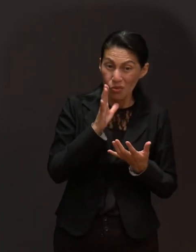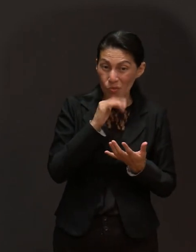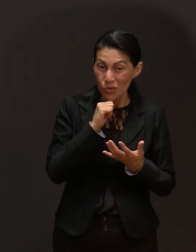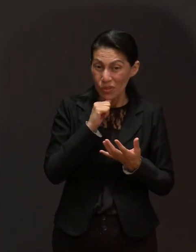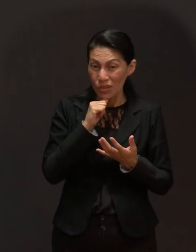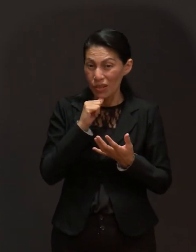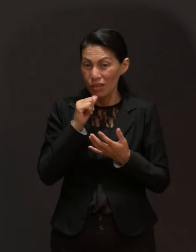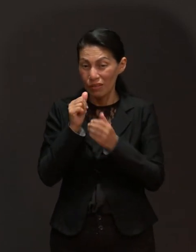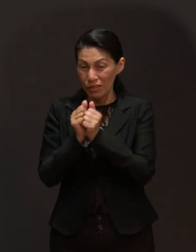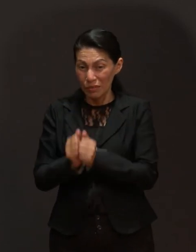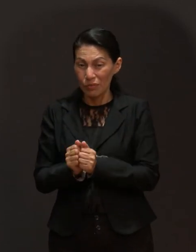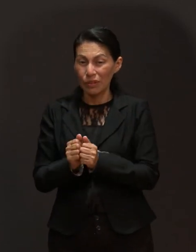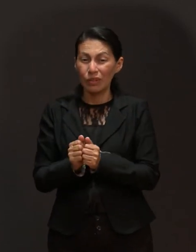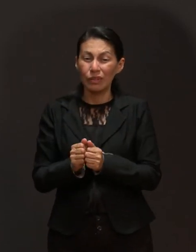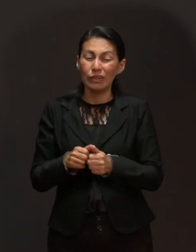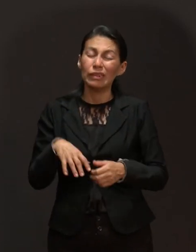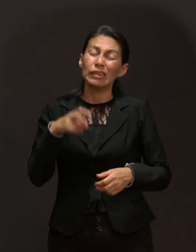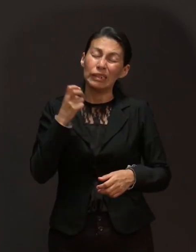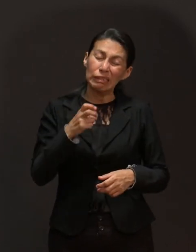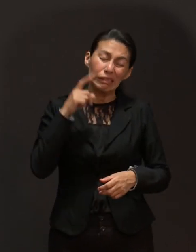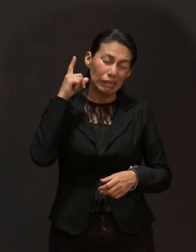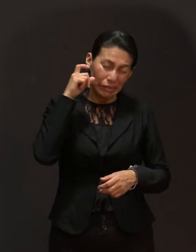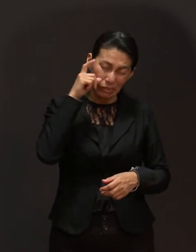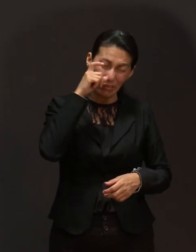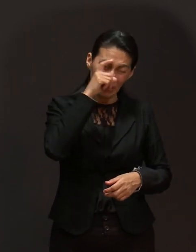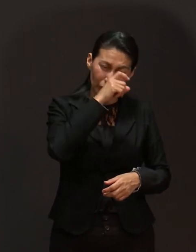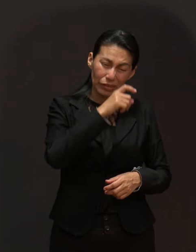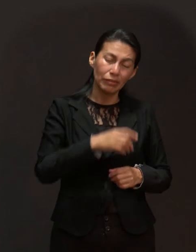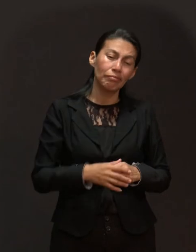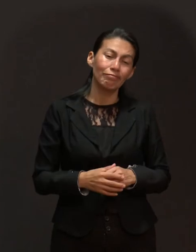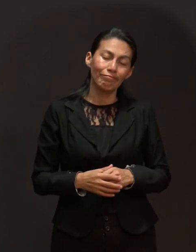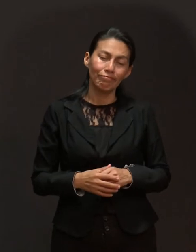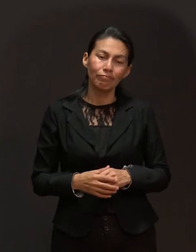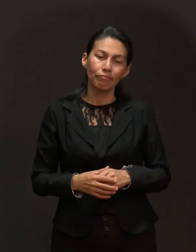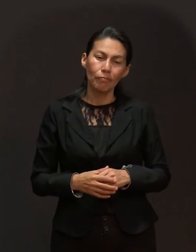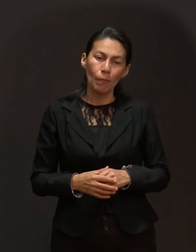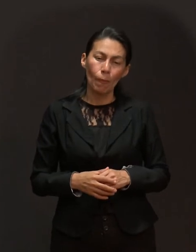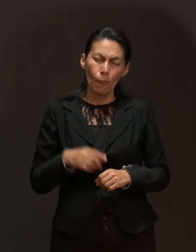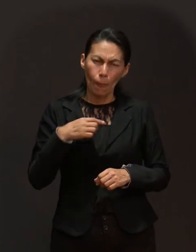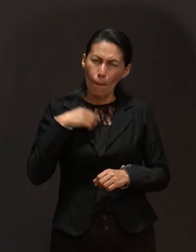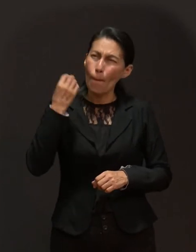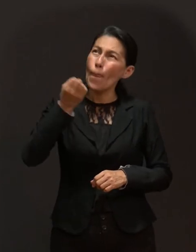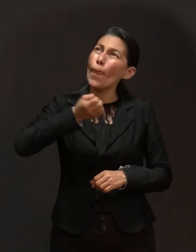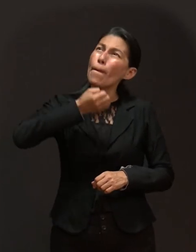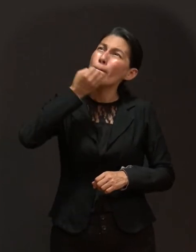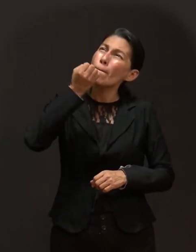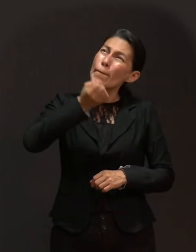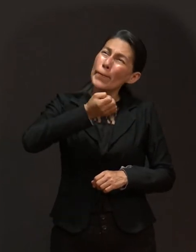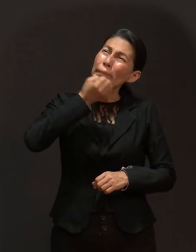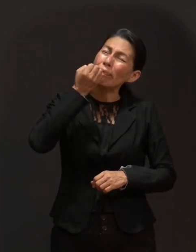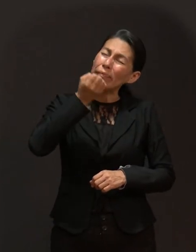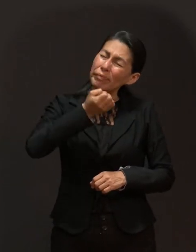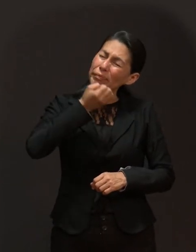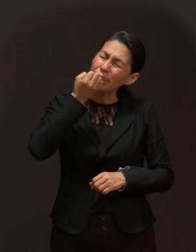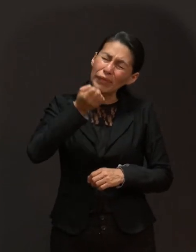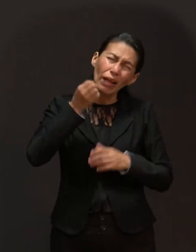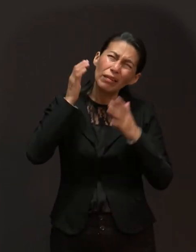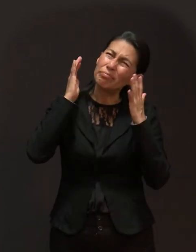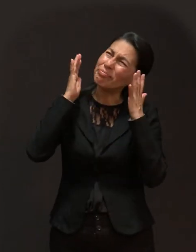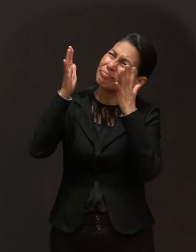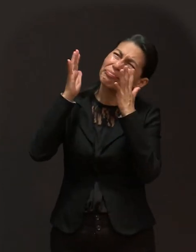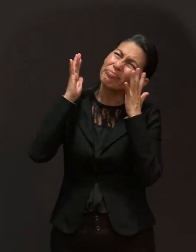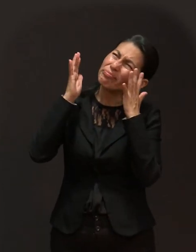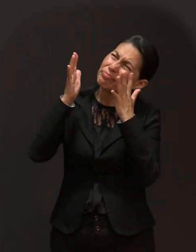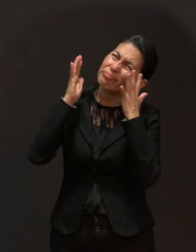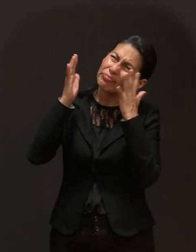no podía entrar al internado. Entonces, fue un obstáculo muy fuerte. Entonces, me puse a orar y le